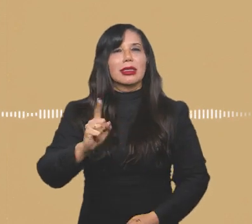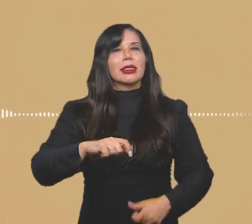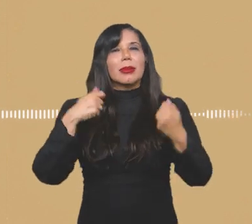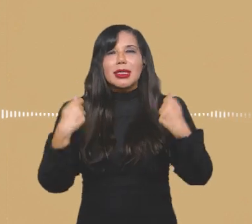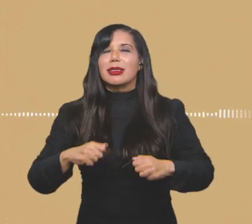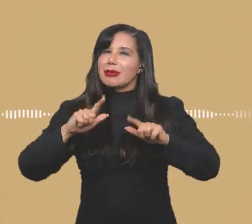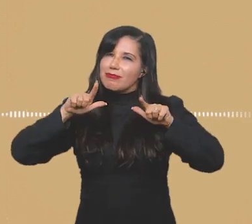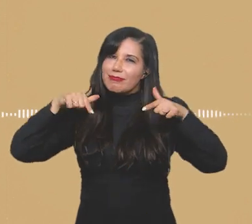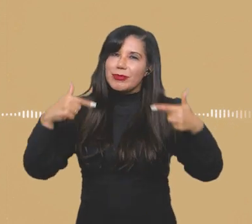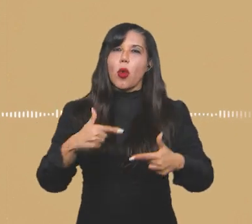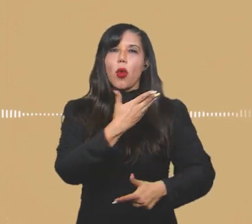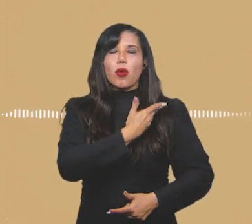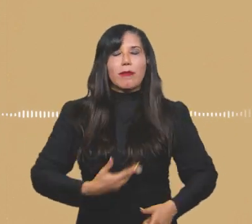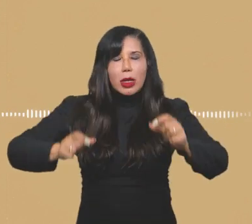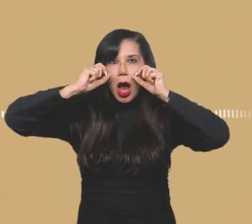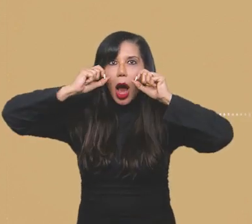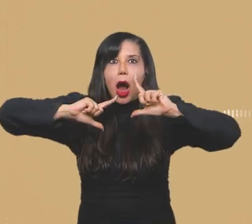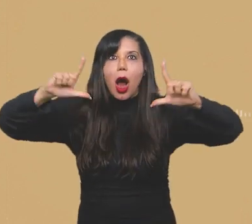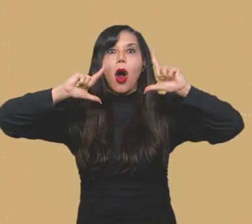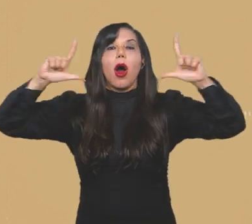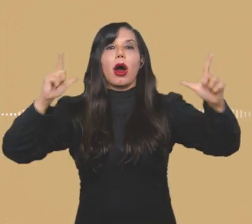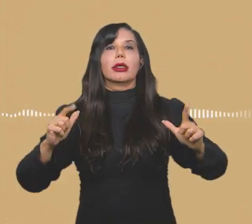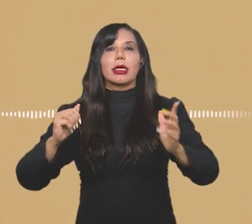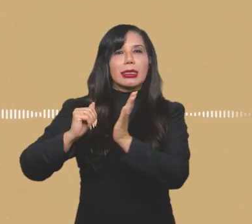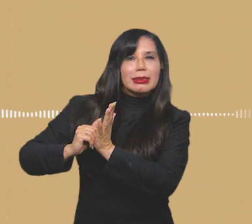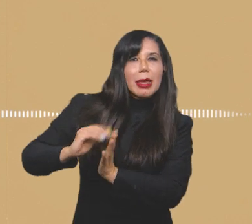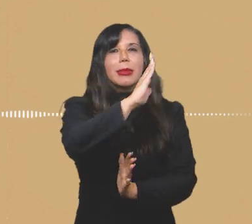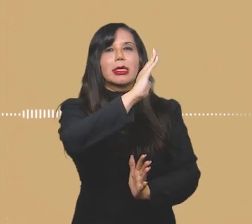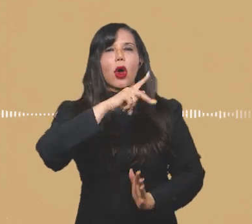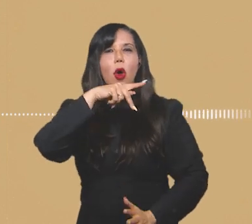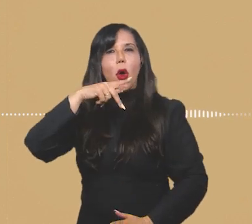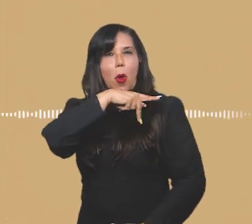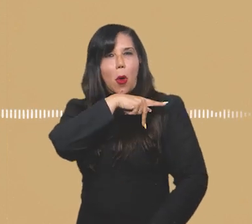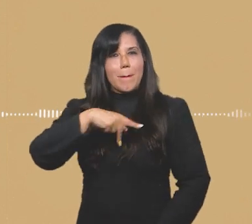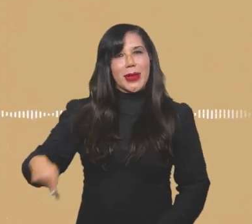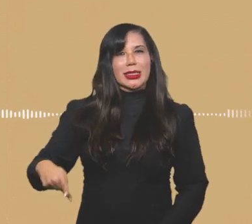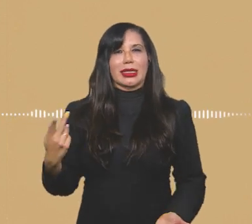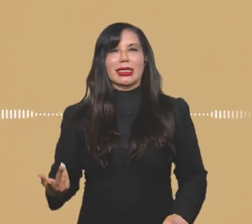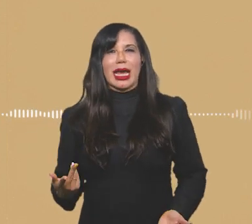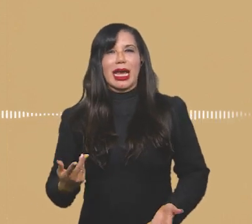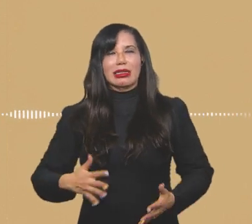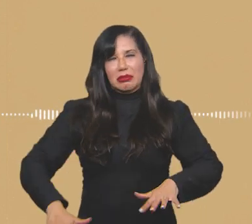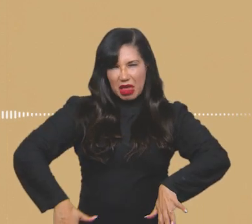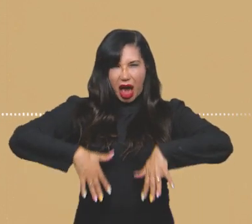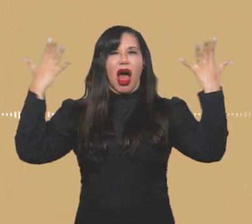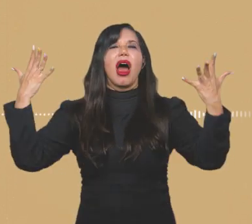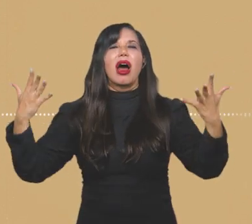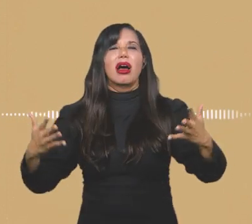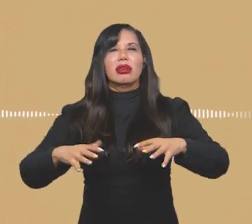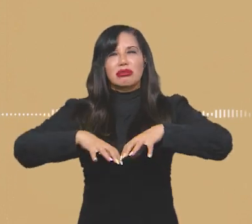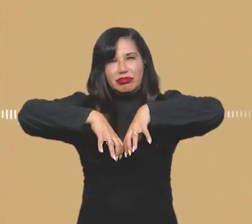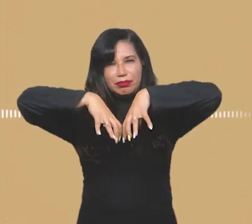Fazei votos para que o governo acorde e demita um presidente promotor da anarquia e